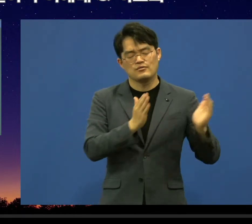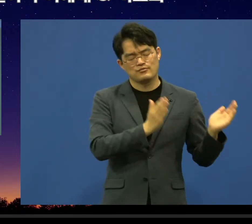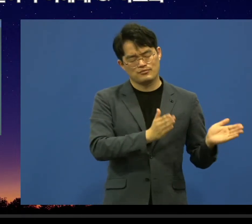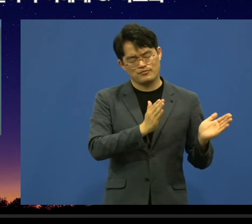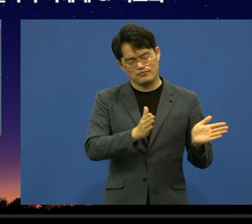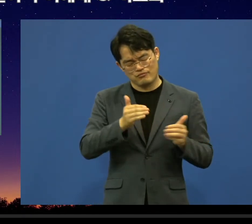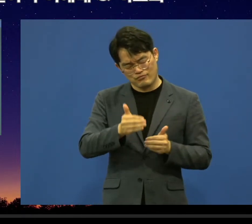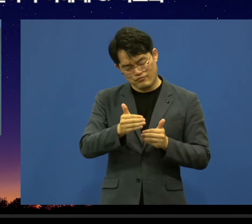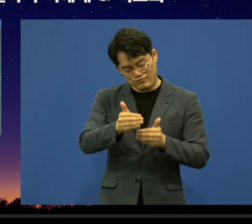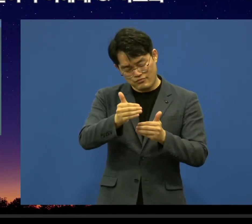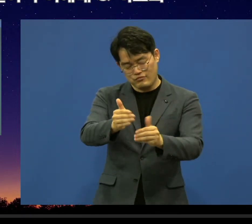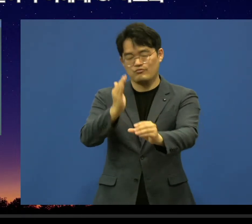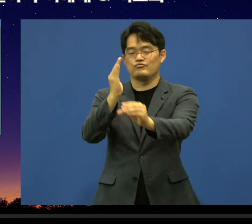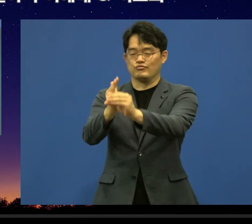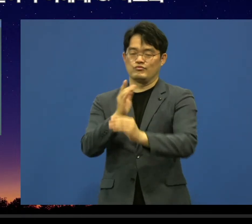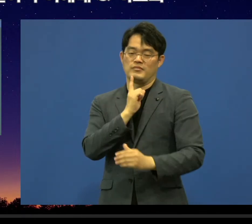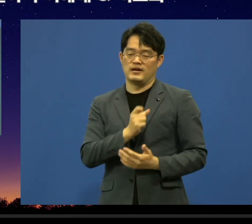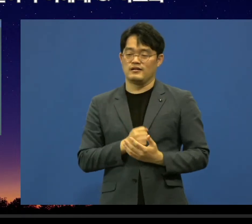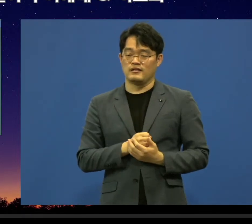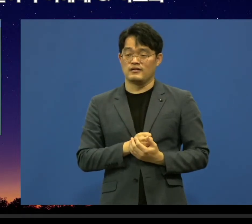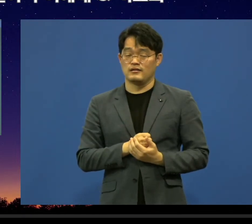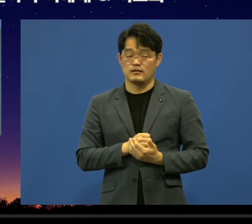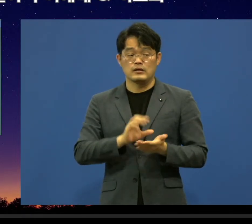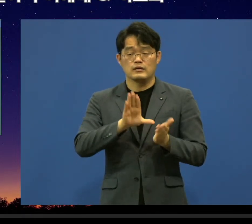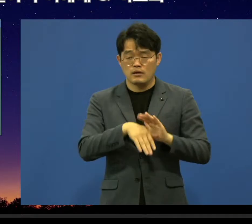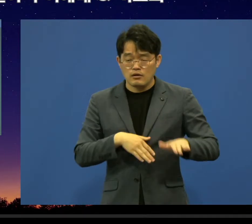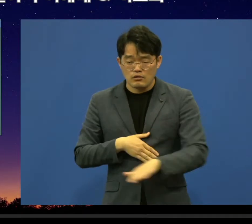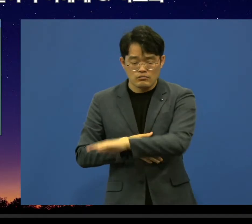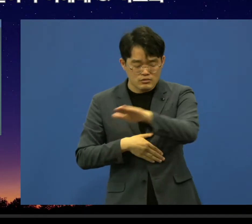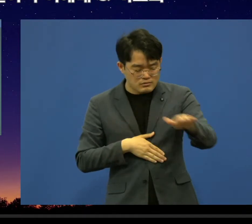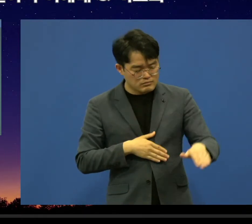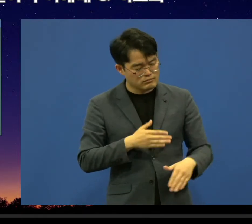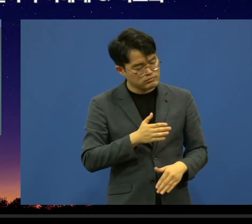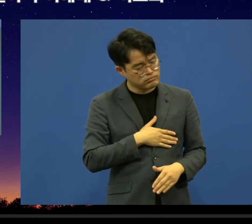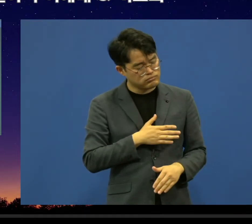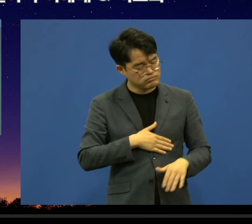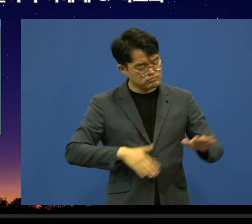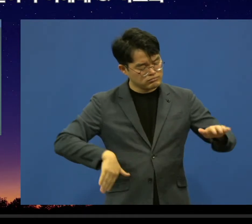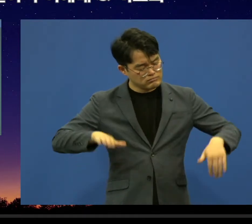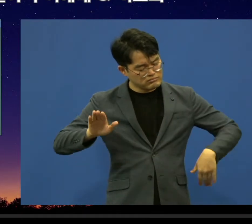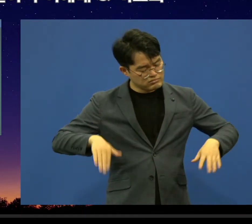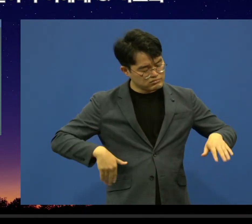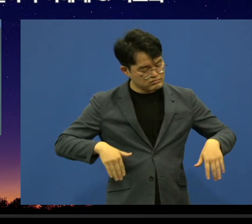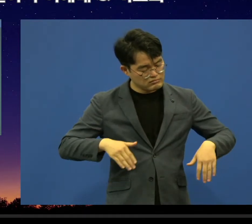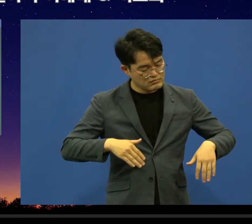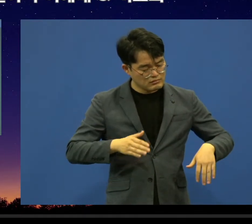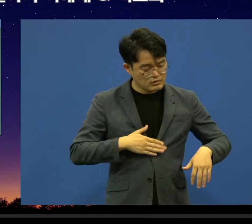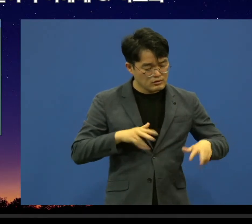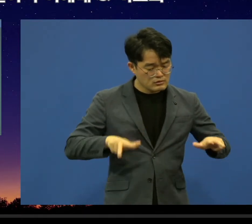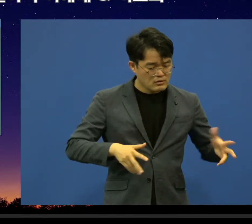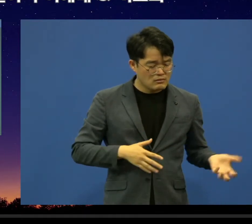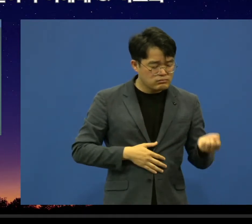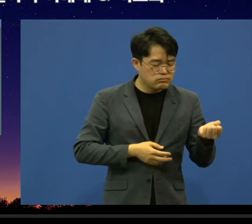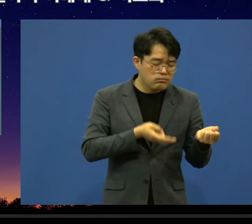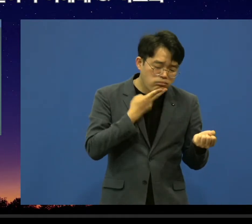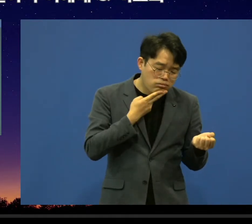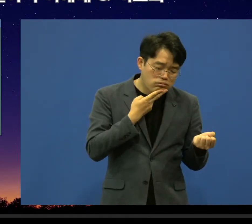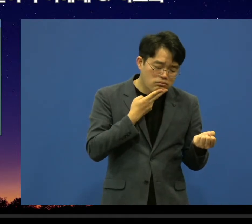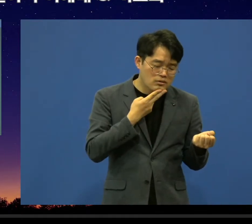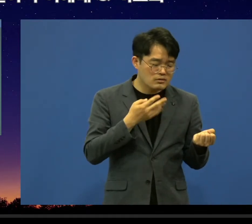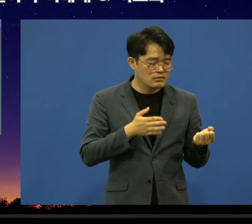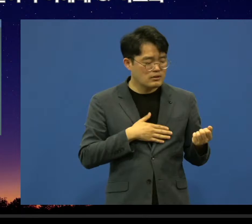과정 속에서 우리는 무명한 자처럼, 아무것도 없는 자처럼, 죽은 자처럼